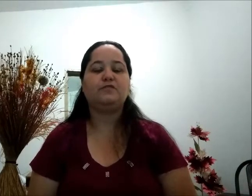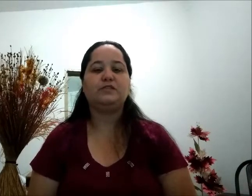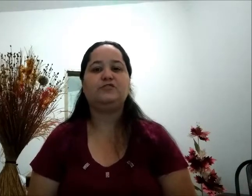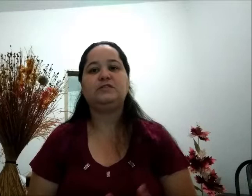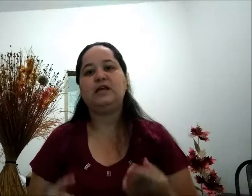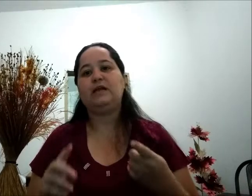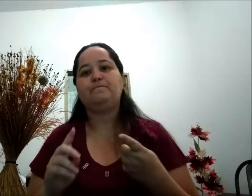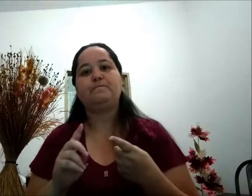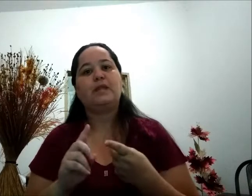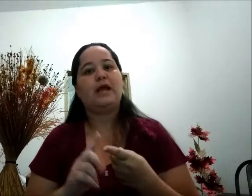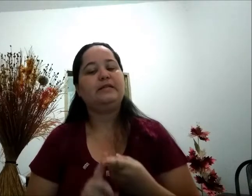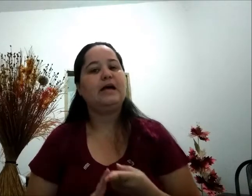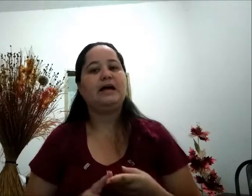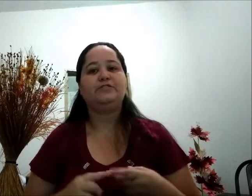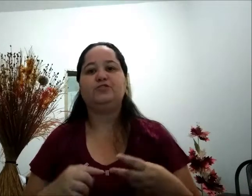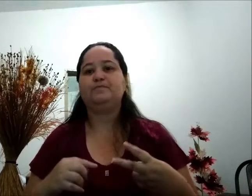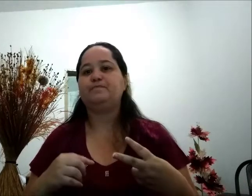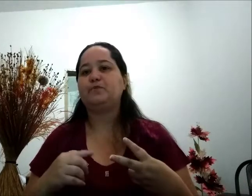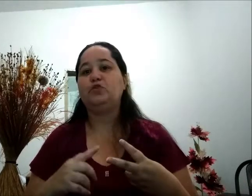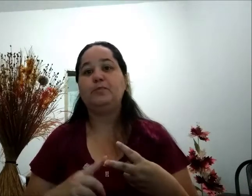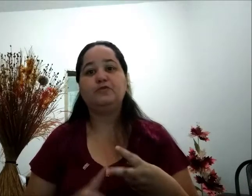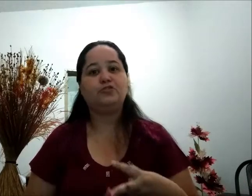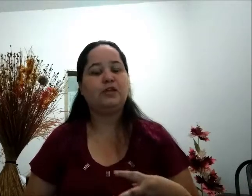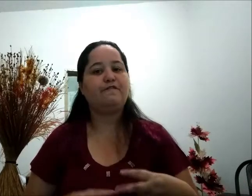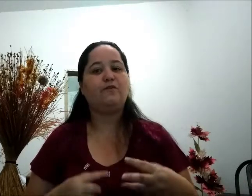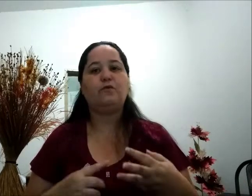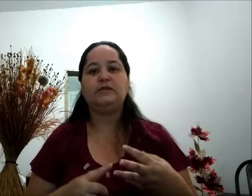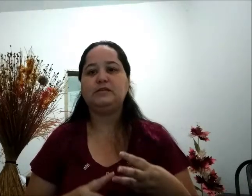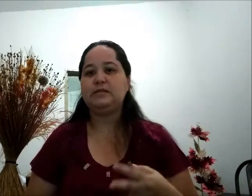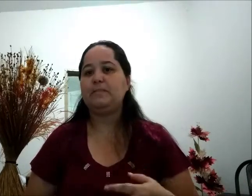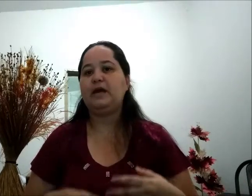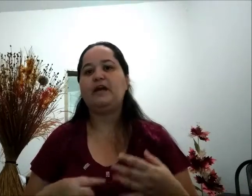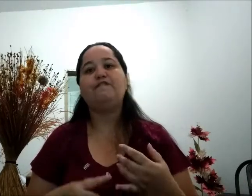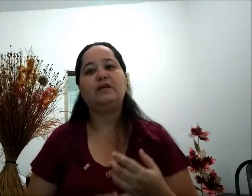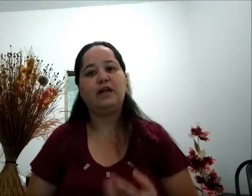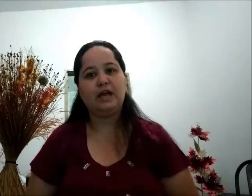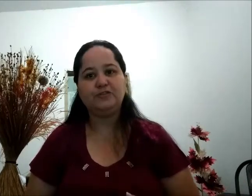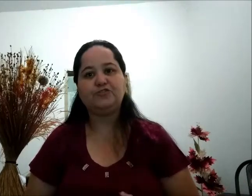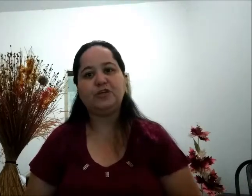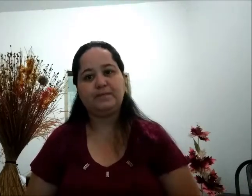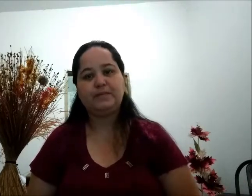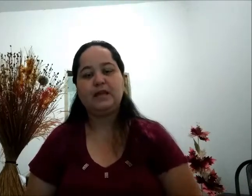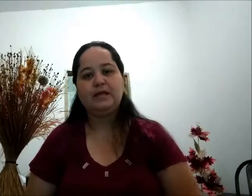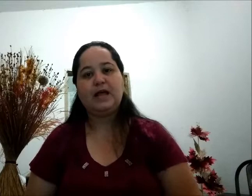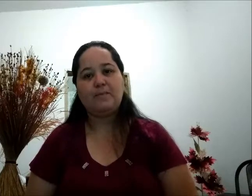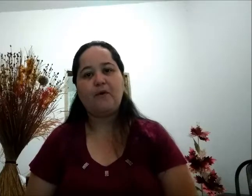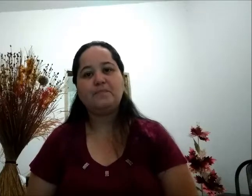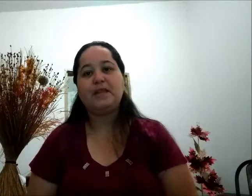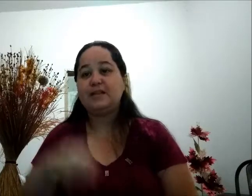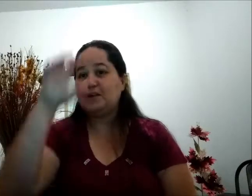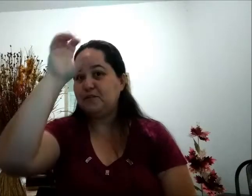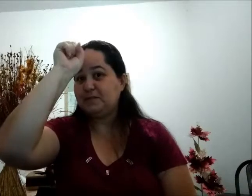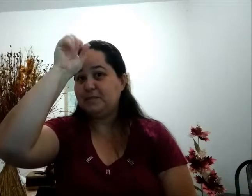vocês dizerem a idade, número de telefone, CPF, RG, tá bom? Então, vamos